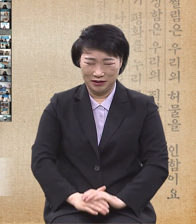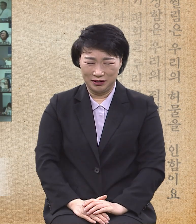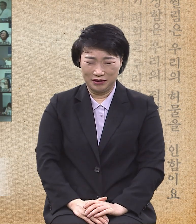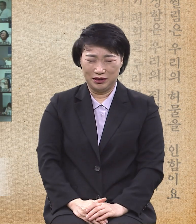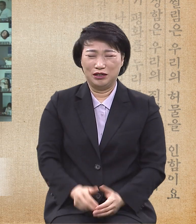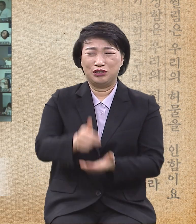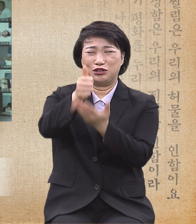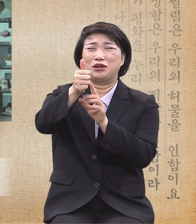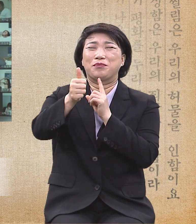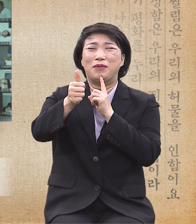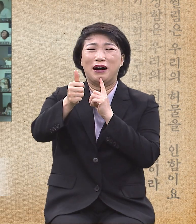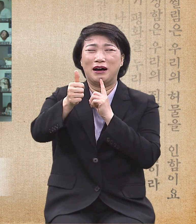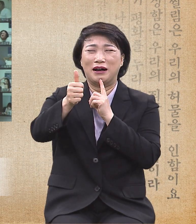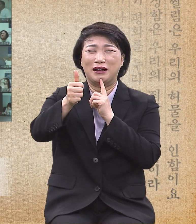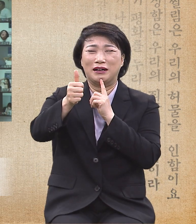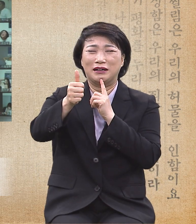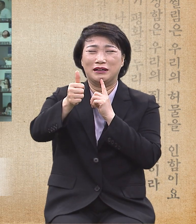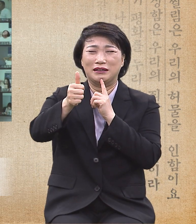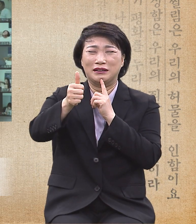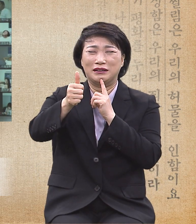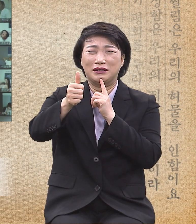우리 주만이